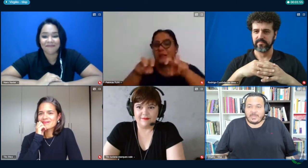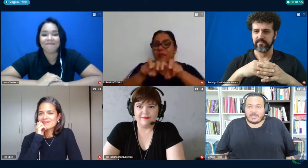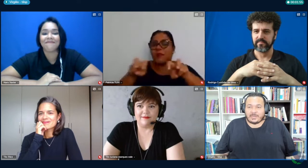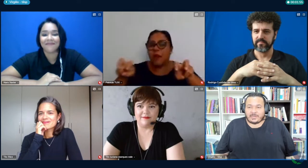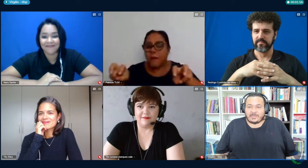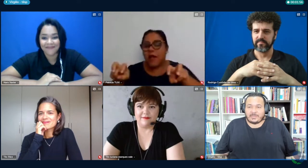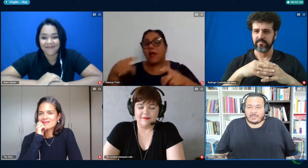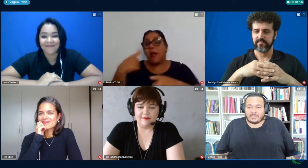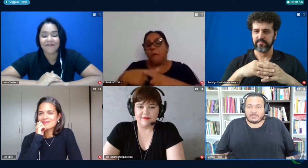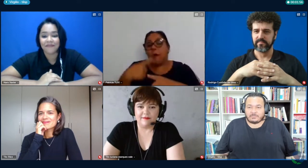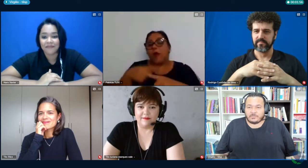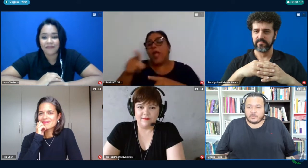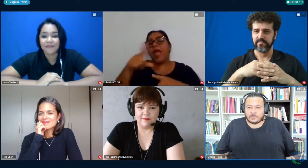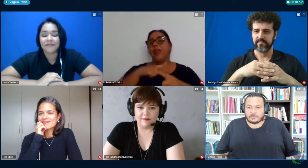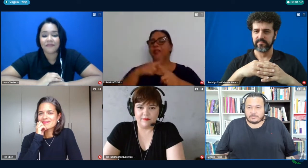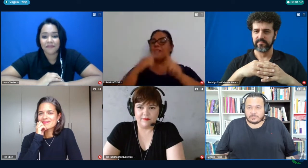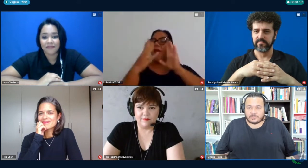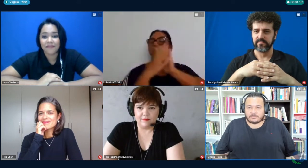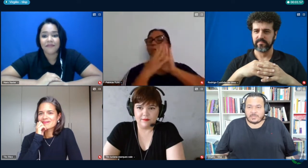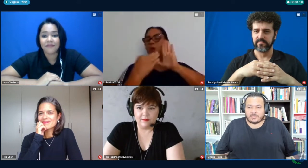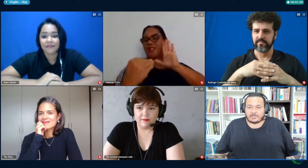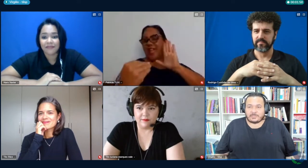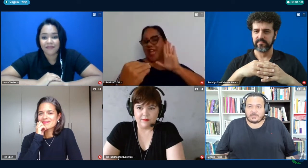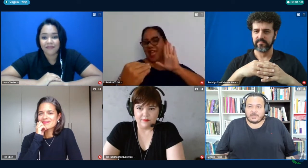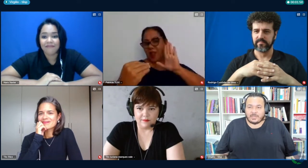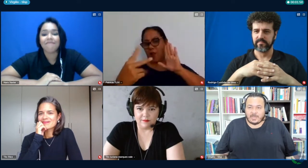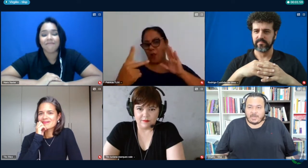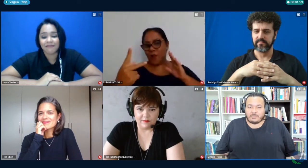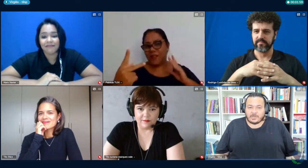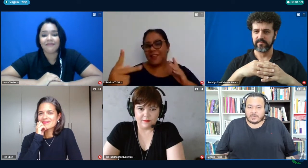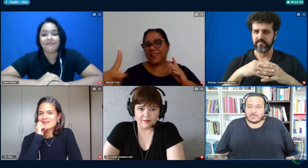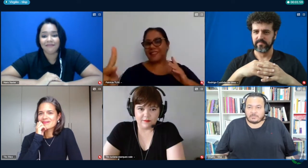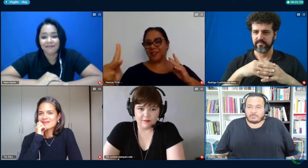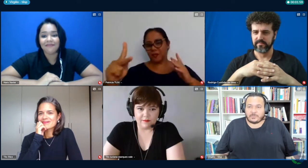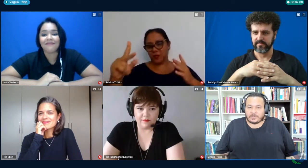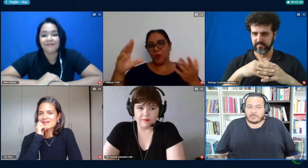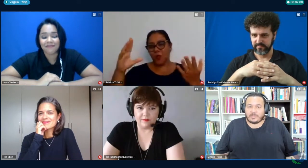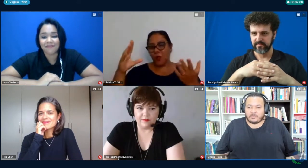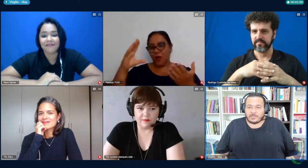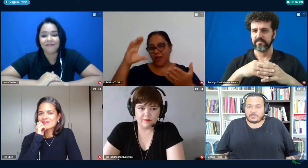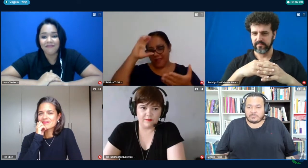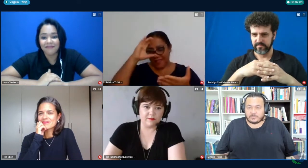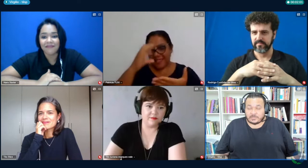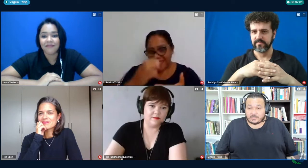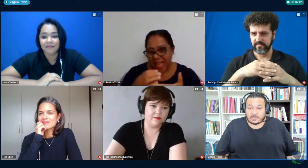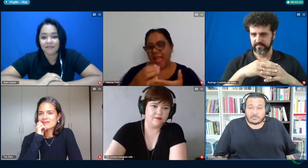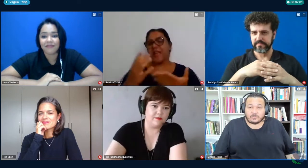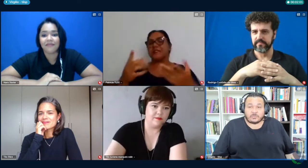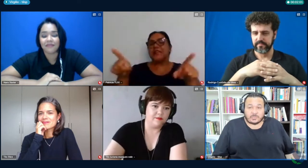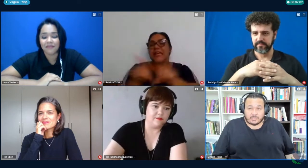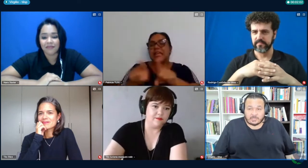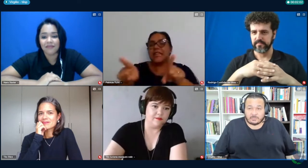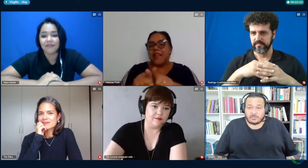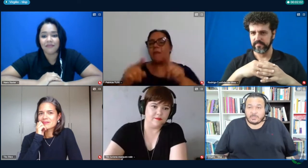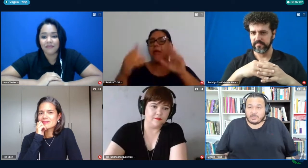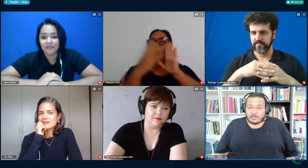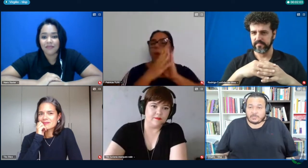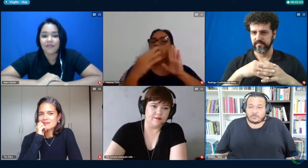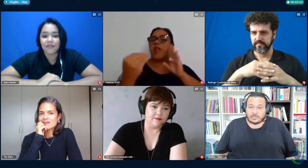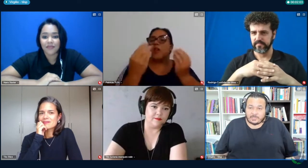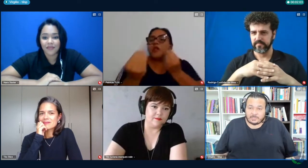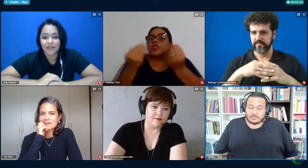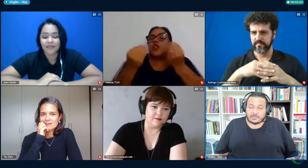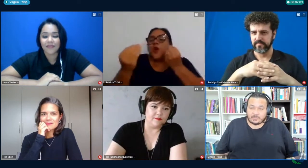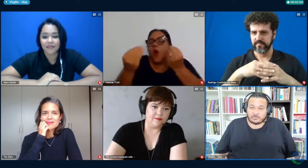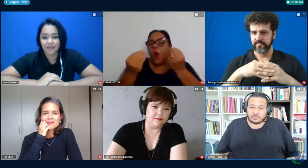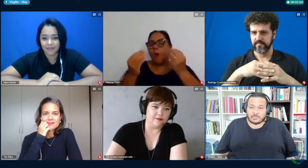E a Nara queria muito que você viesse à banca, porque realmente você traz um modelo, né, a